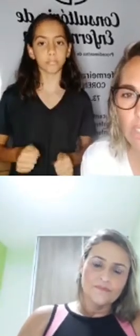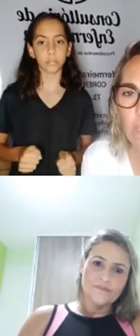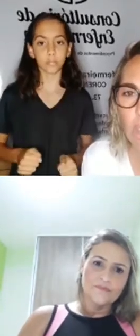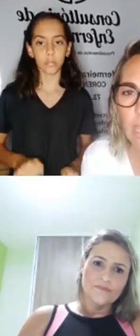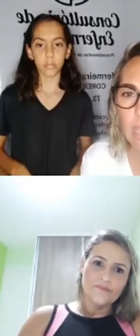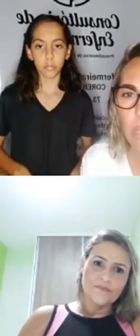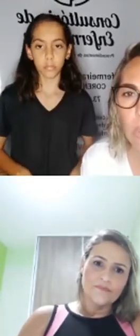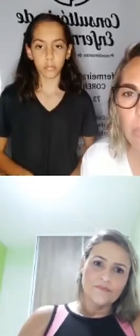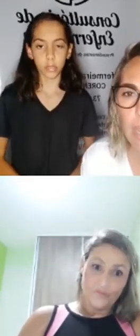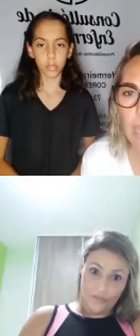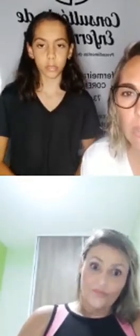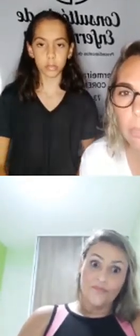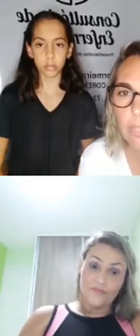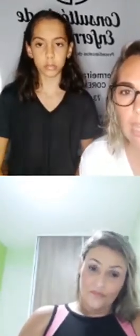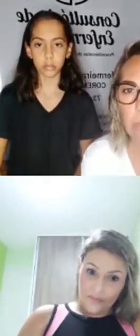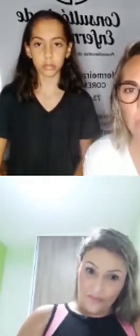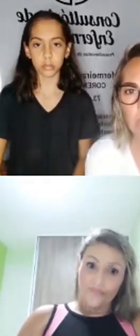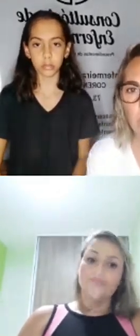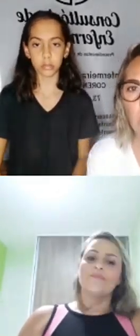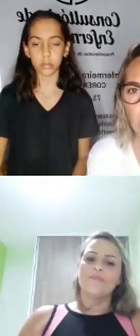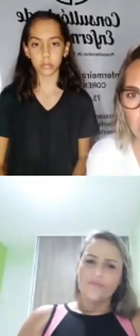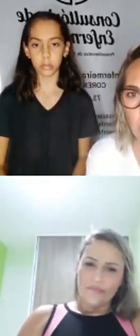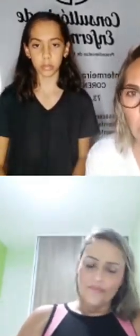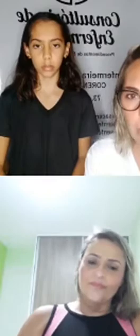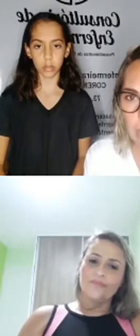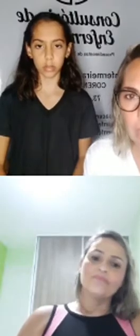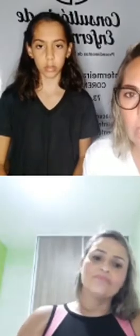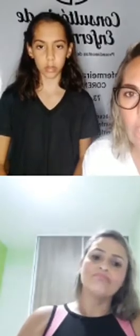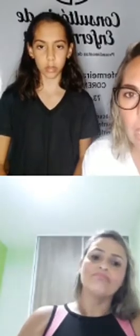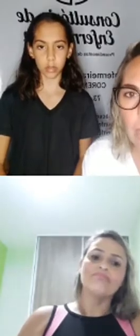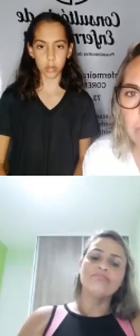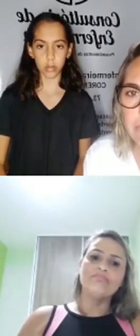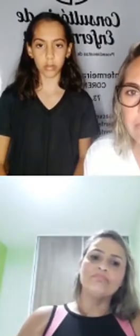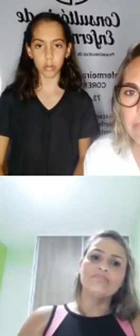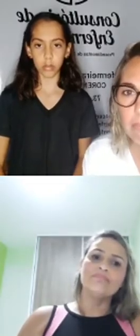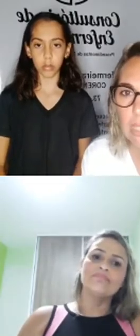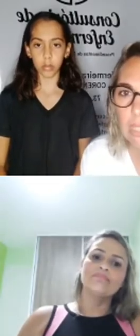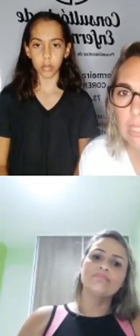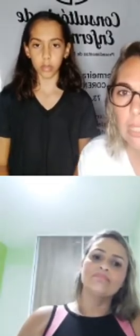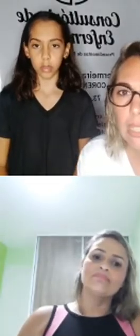ficar só, né, na hora do parto, optar por ter ou não ter acompanhante, né?